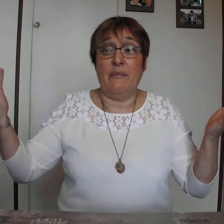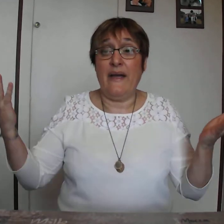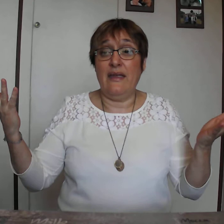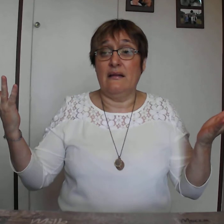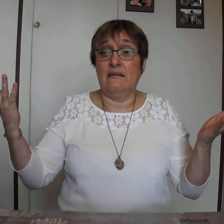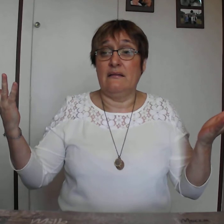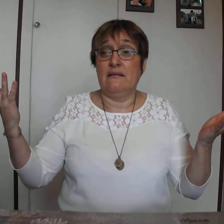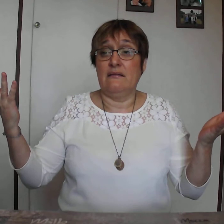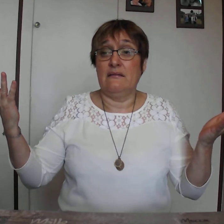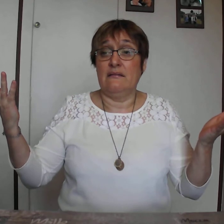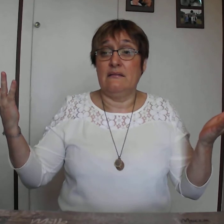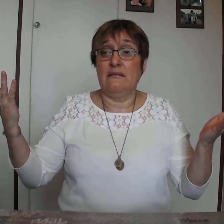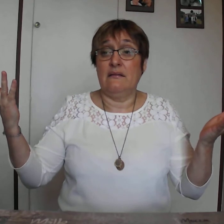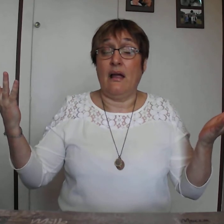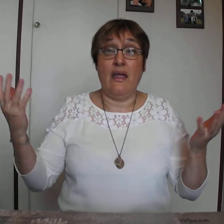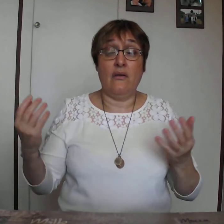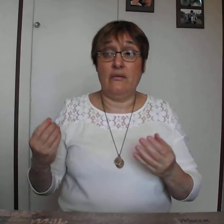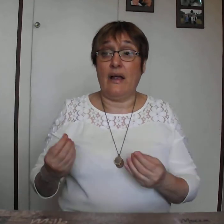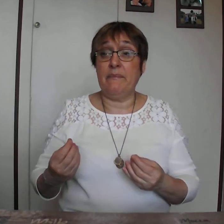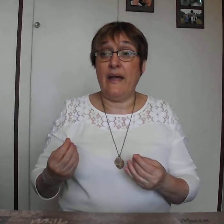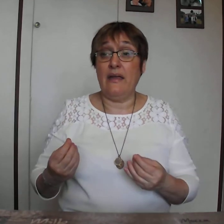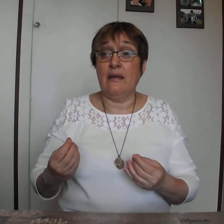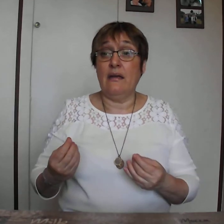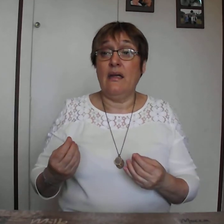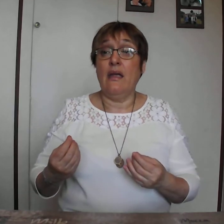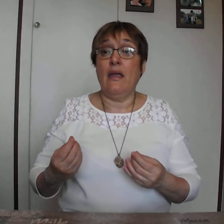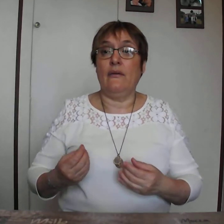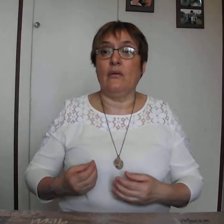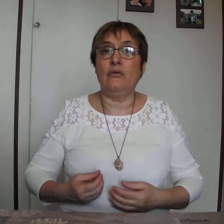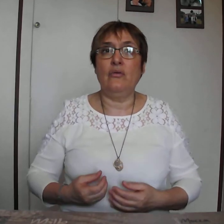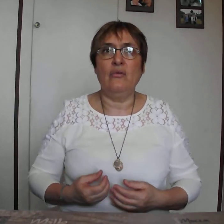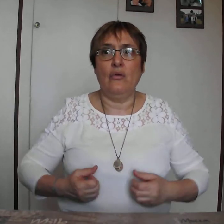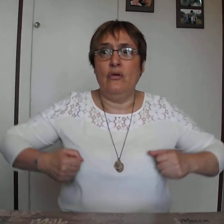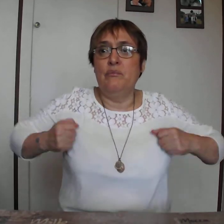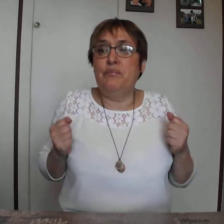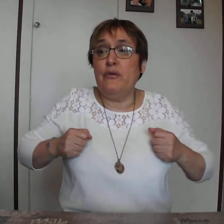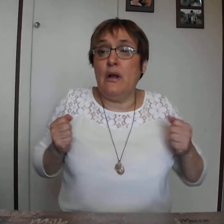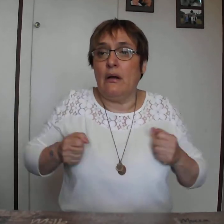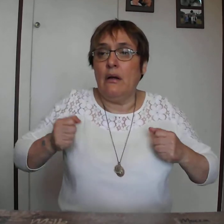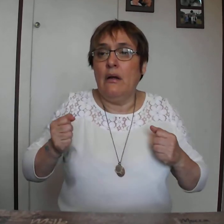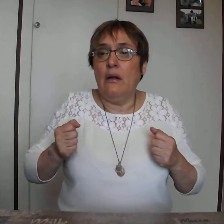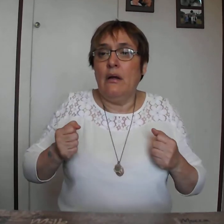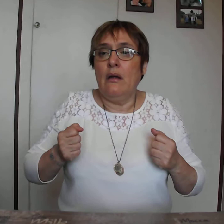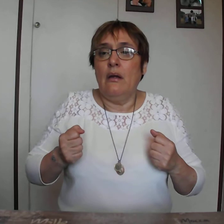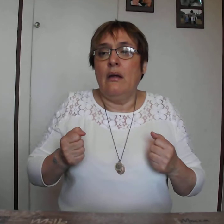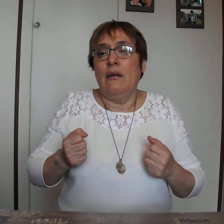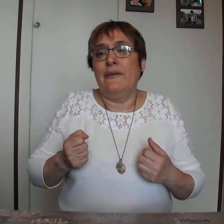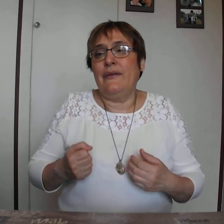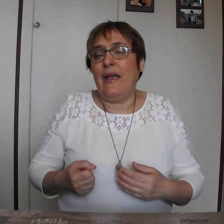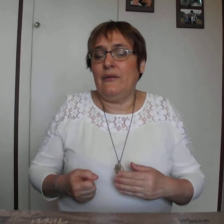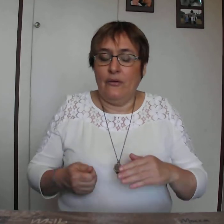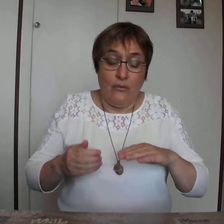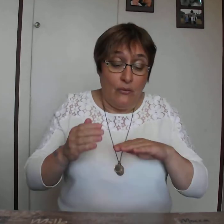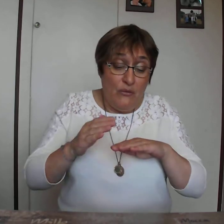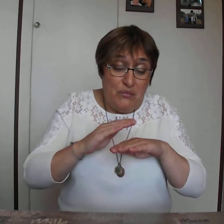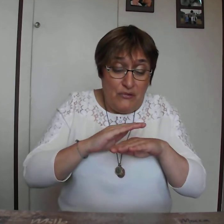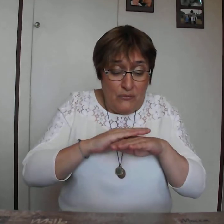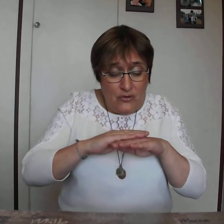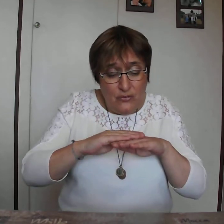paille? Rien que de la paille. Et surtout une poule. Certes, aux plumes